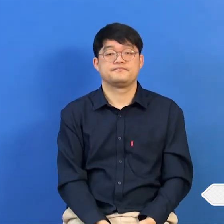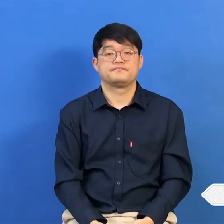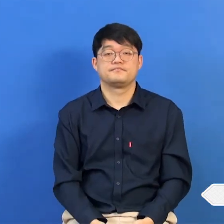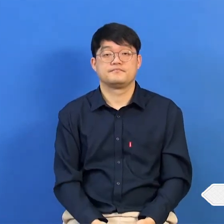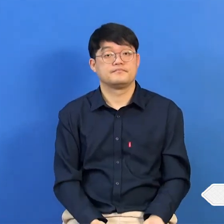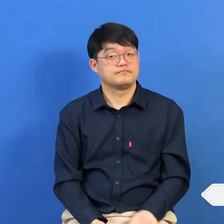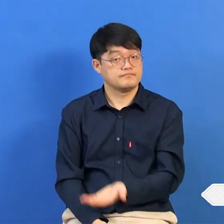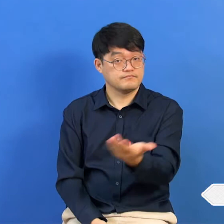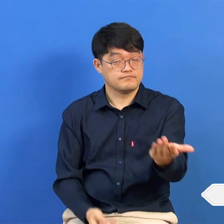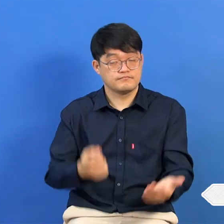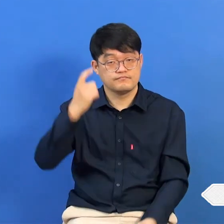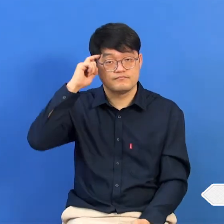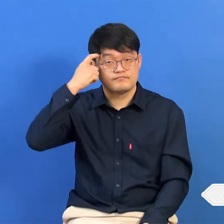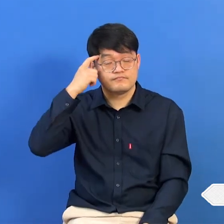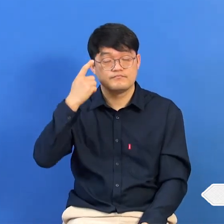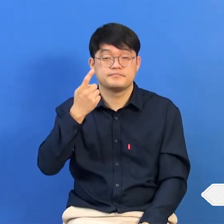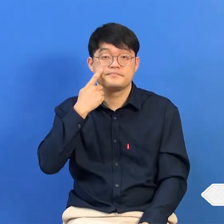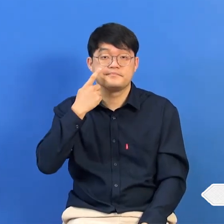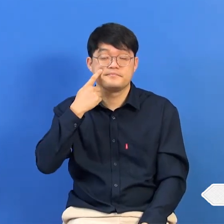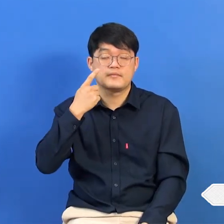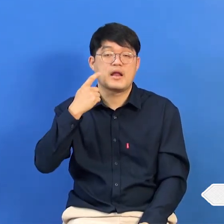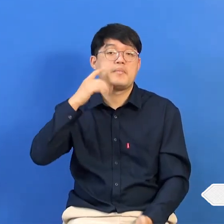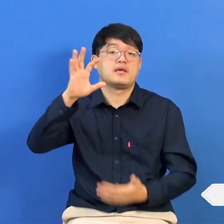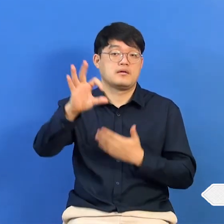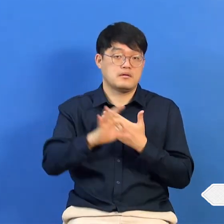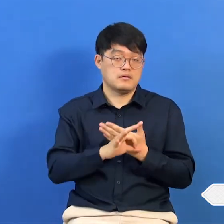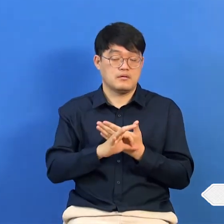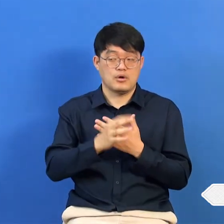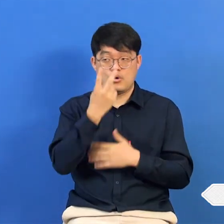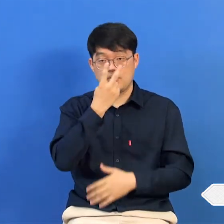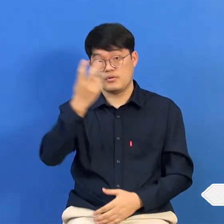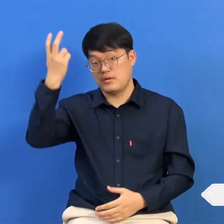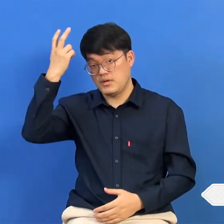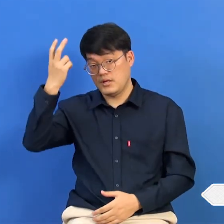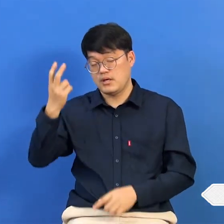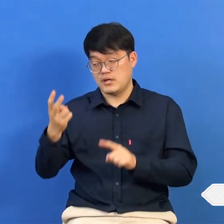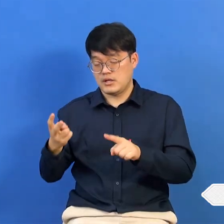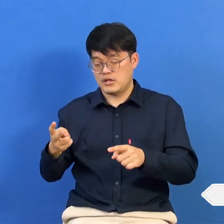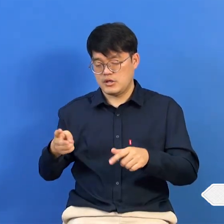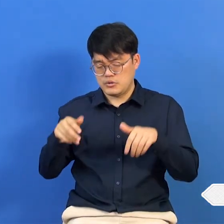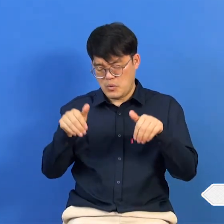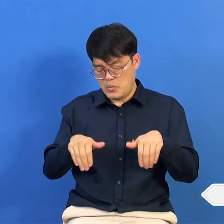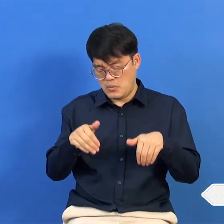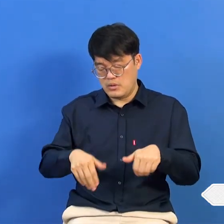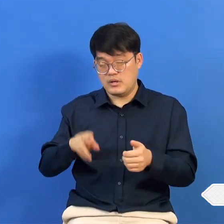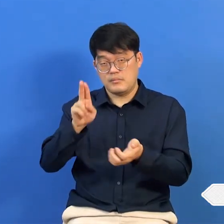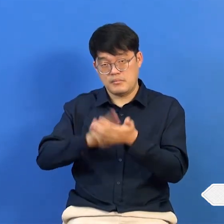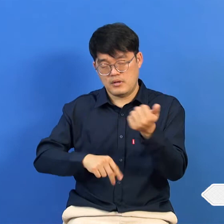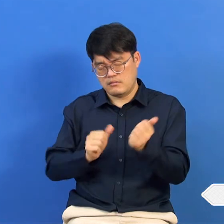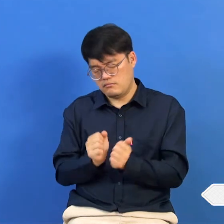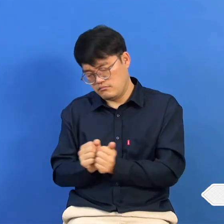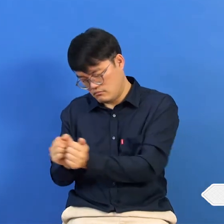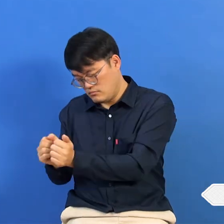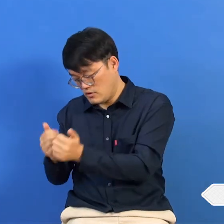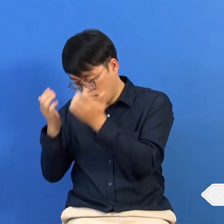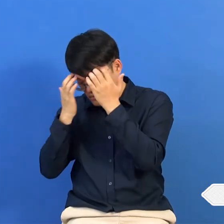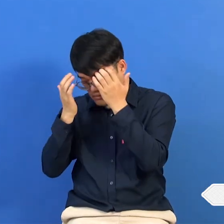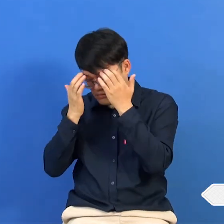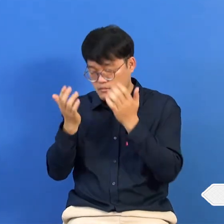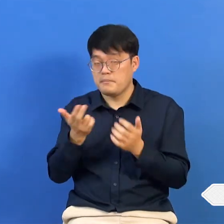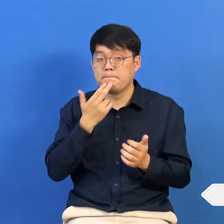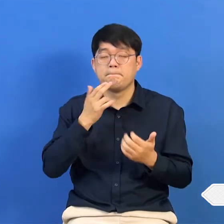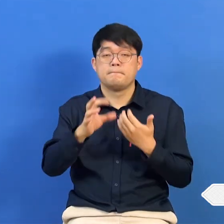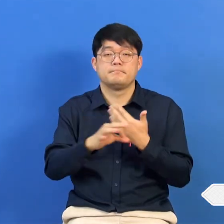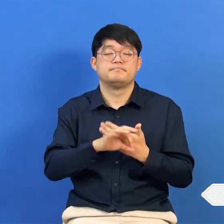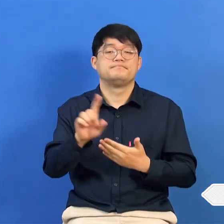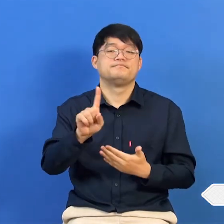생각을 해보십시오. 만약에 요셉이 그 종으로 팔리는 그런 고난을 당하지 않았다면 어떻게